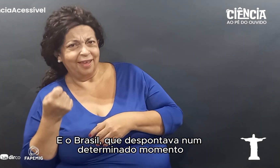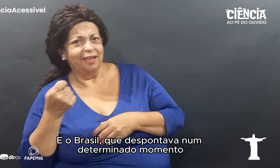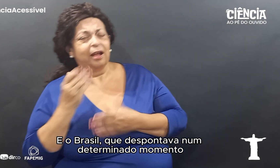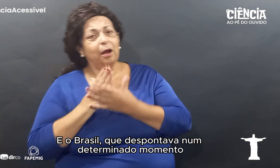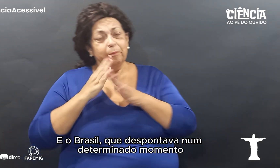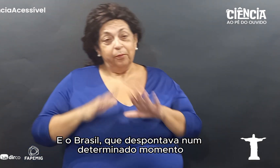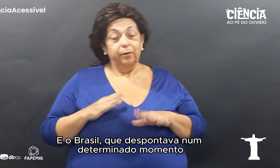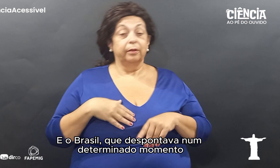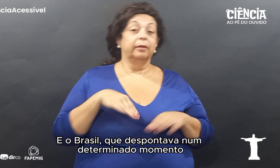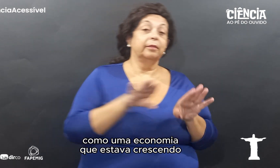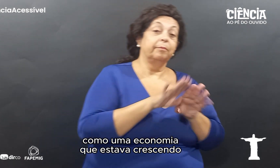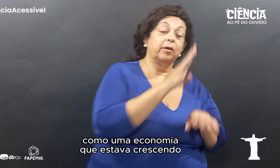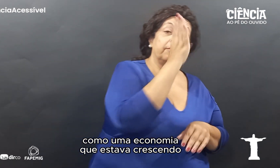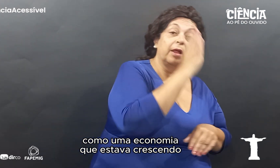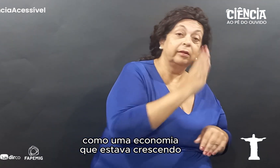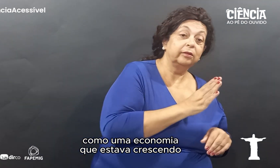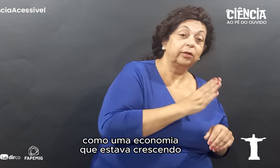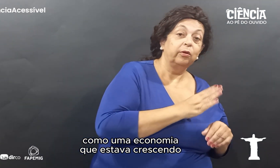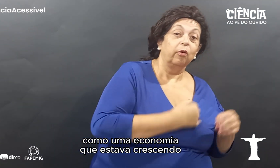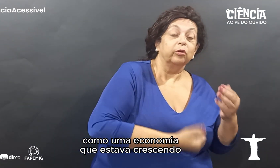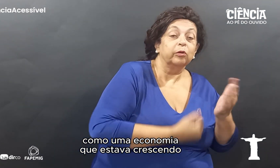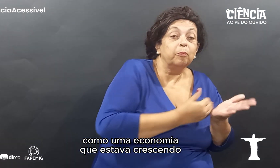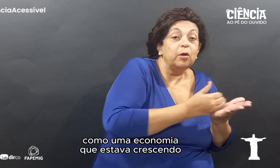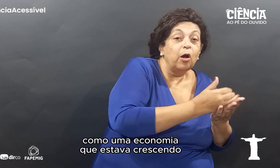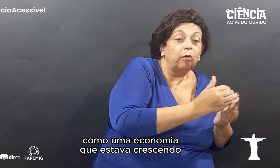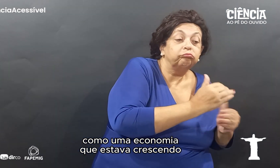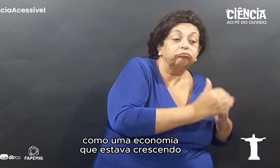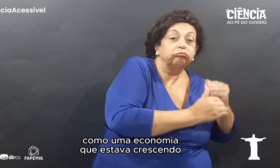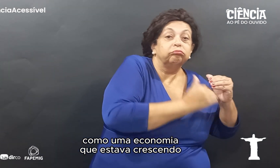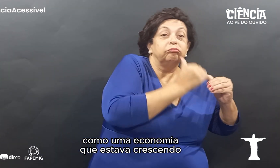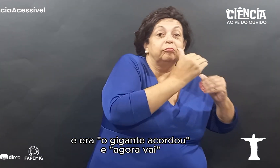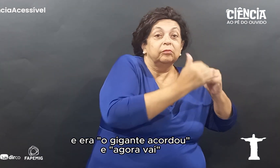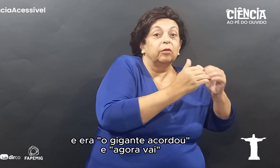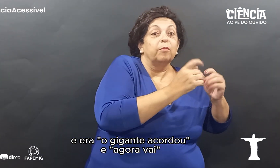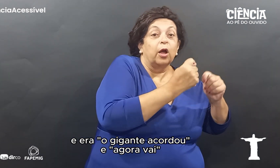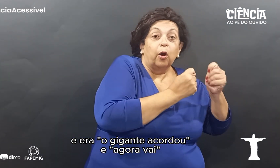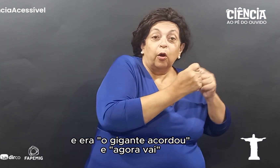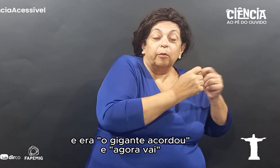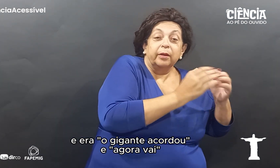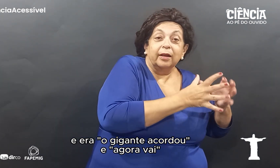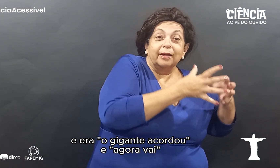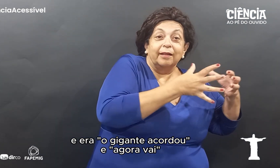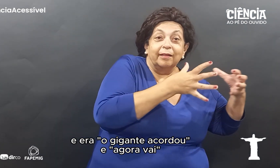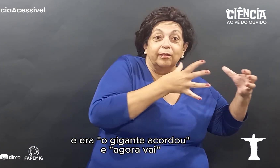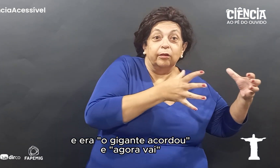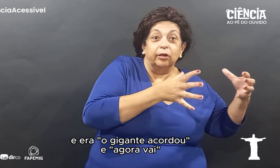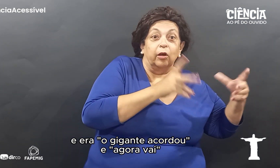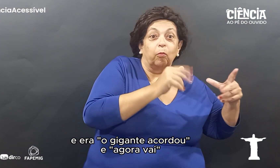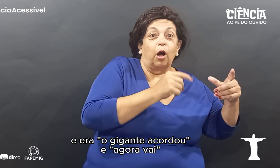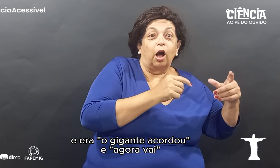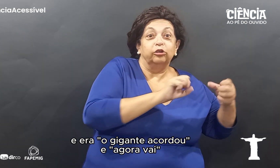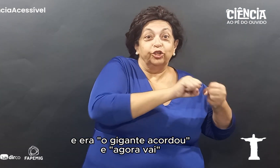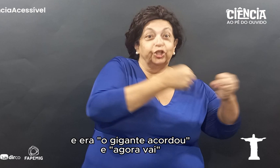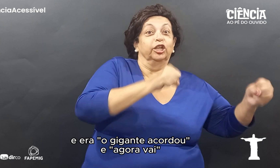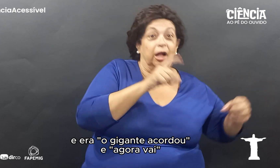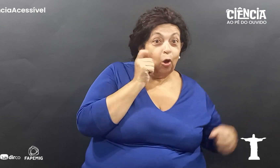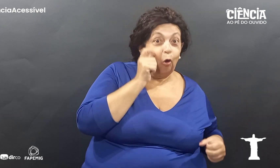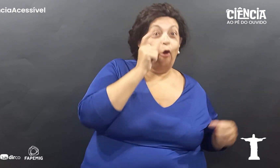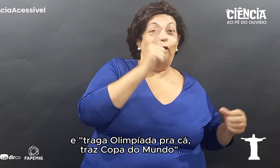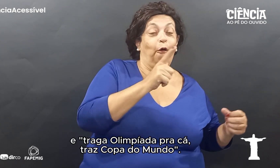despontava num determinado momento como uma economia que estava crescendo e era o gigante acordou e agora vai,